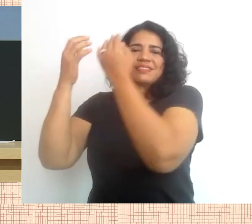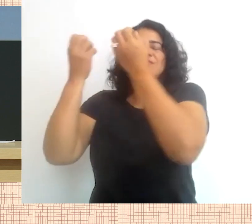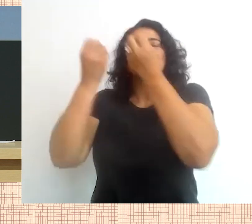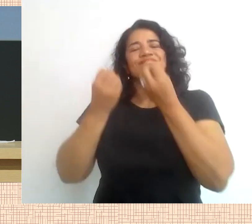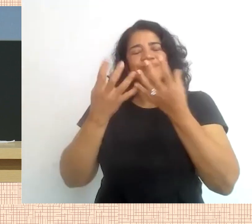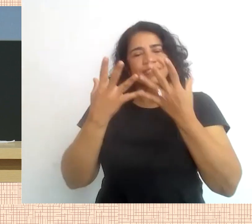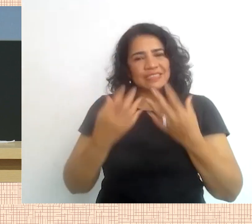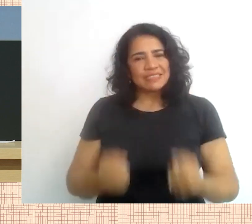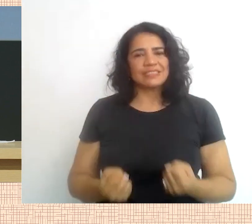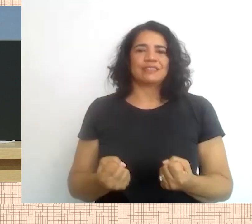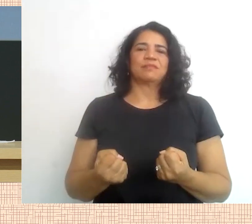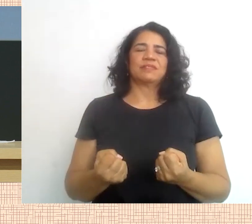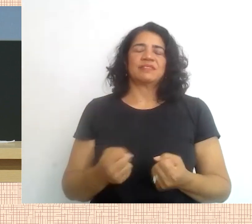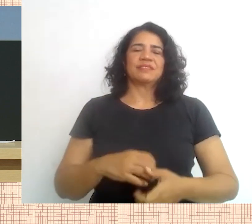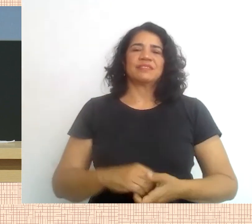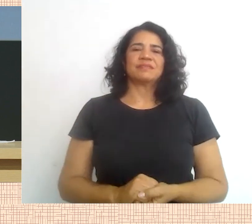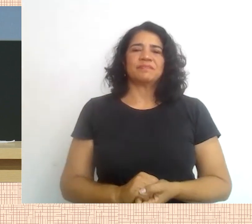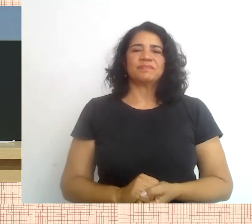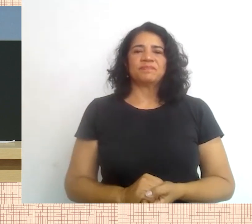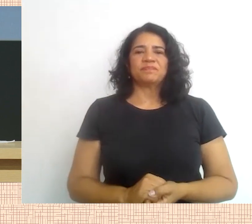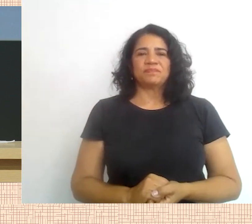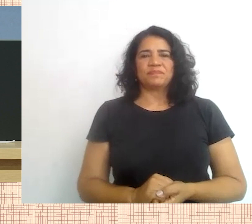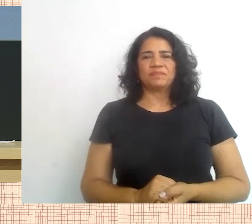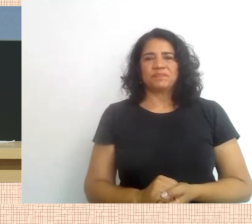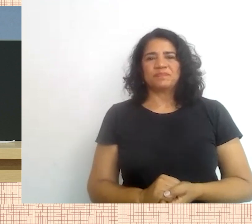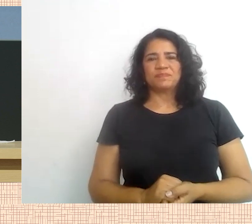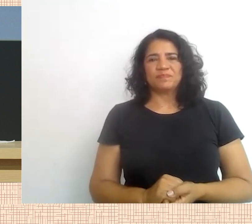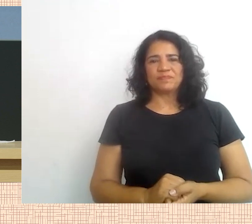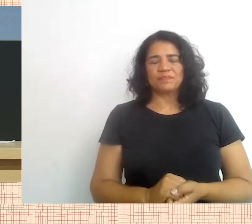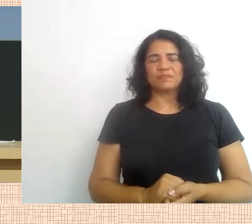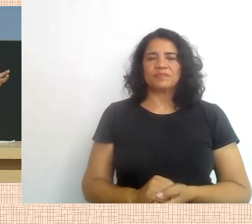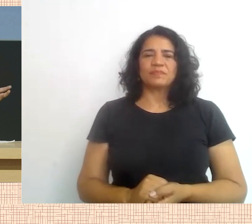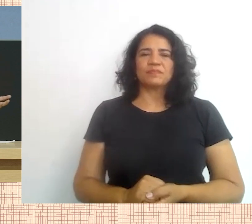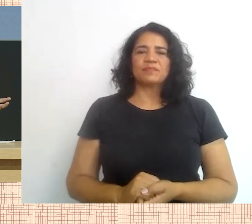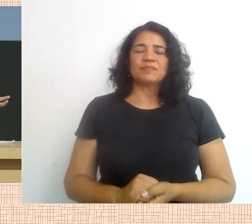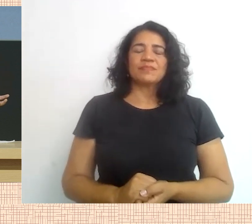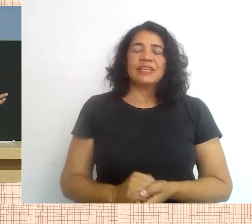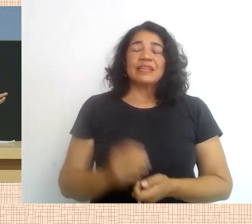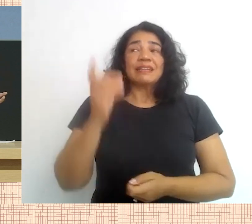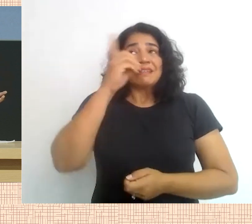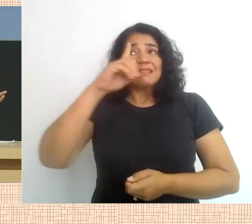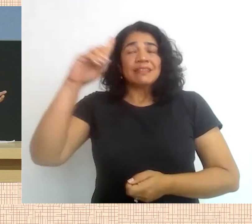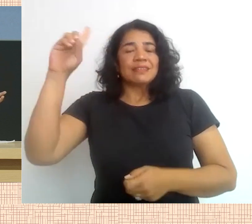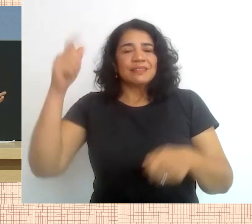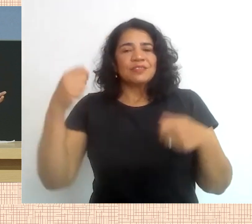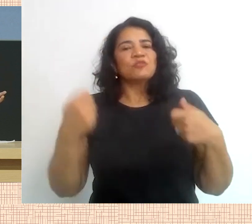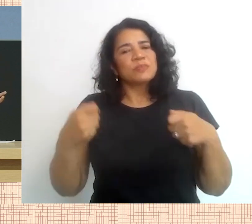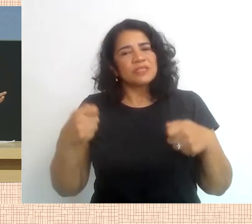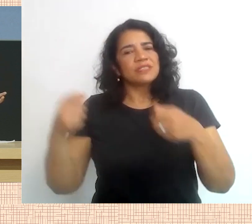conhecimentos teóricos, na dispensa de Deus então está o próprio Deus.